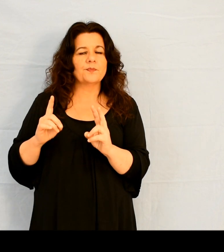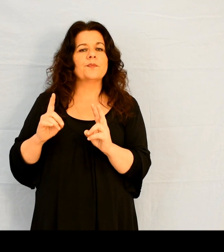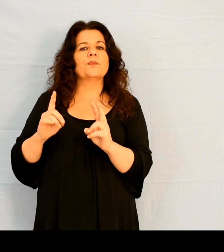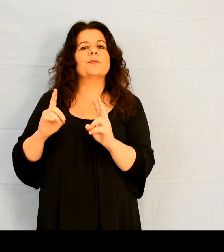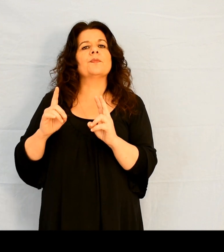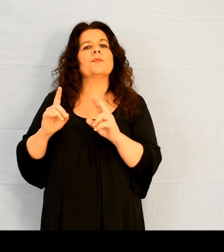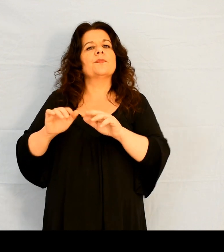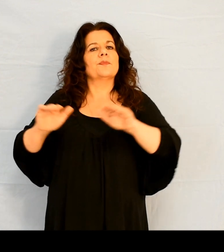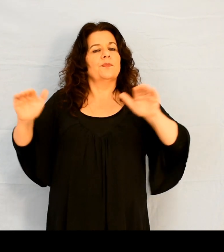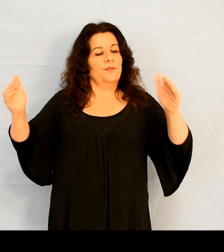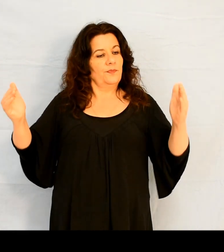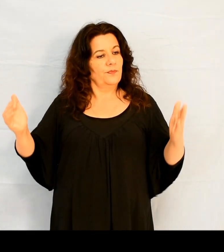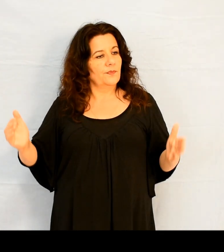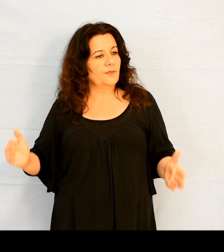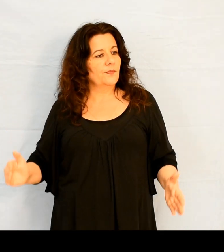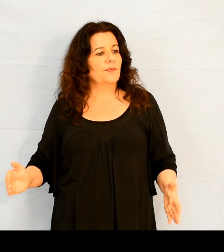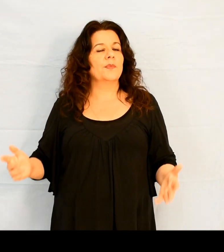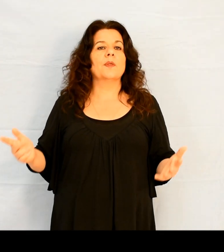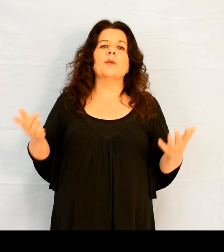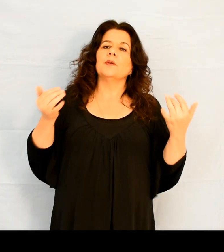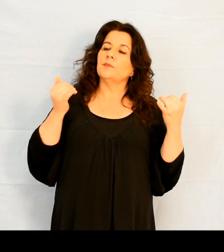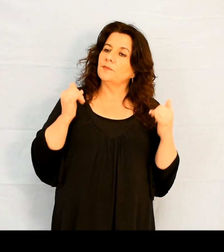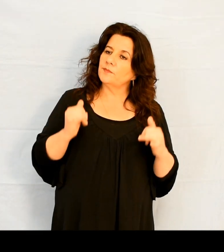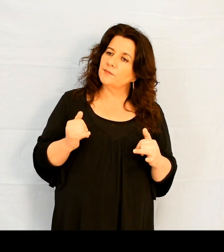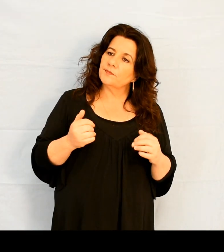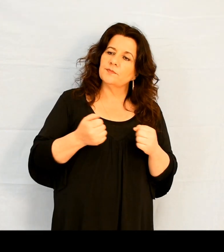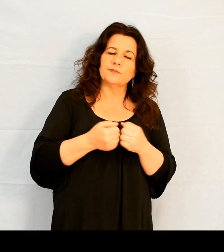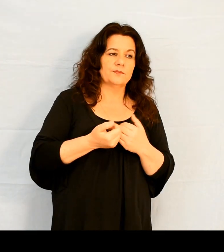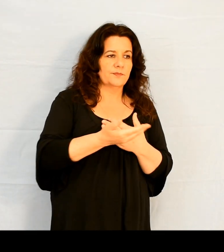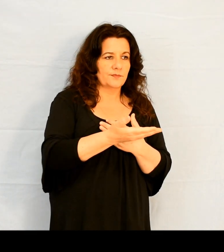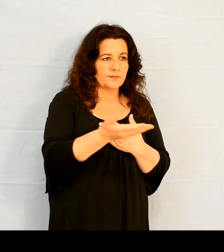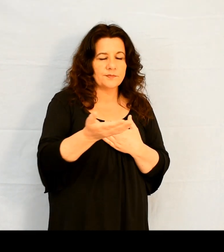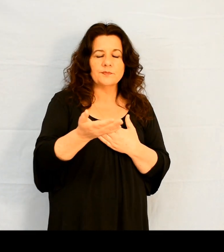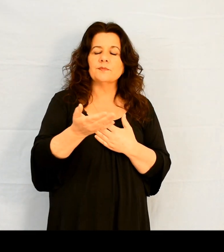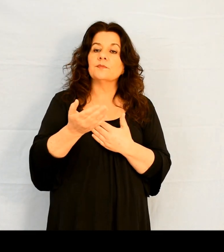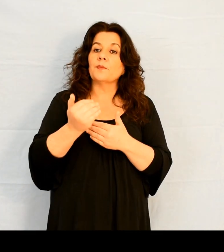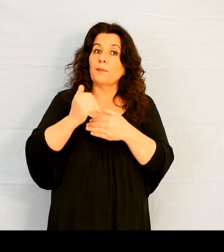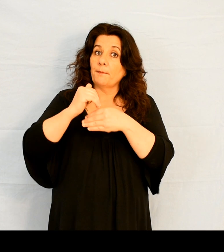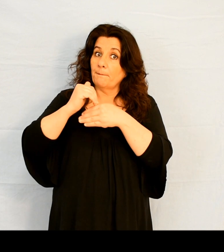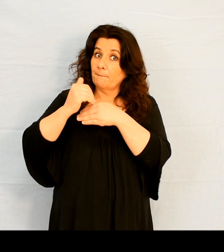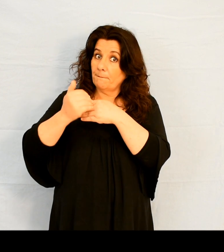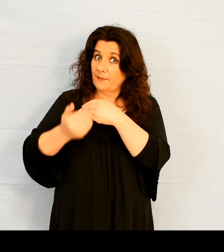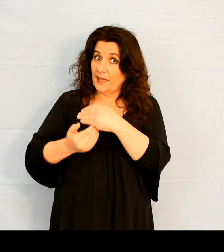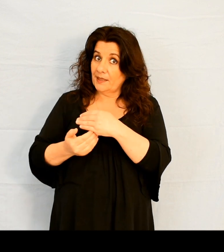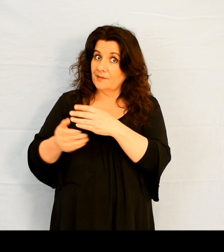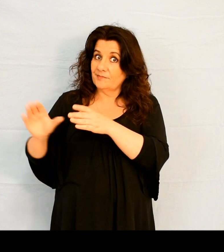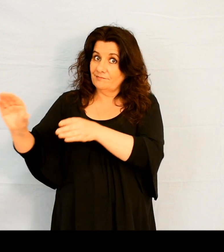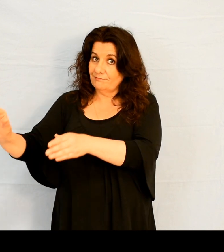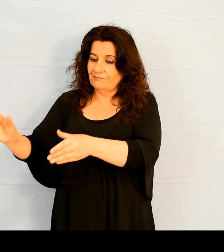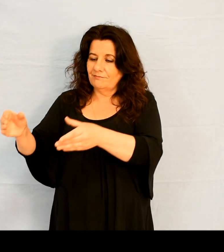Quand il fut à table avec eux, ayant pris le pain, il prononça la